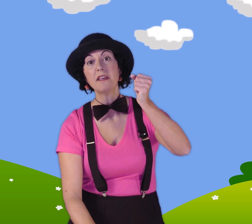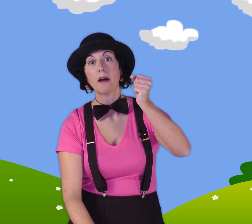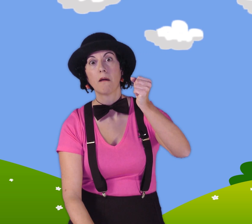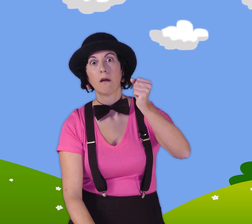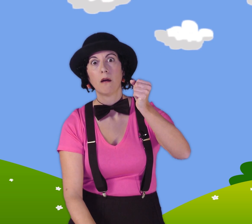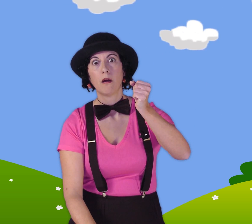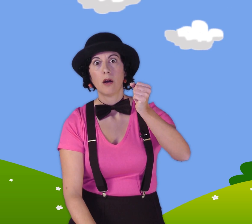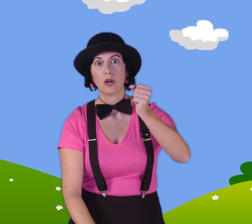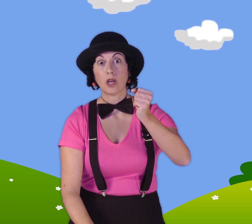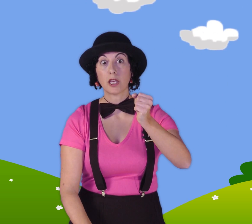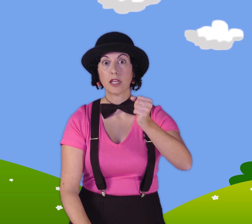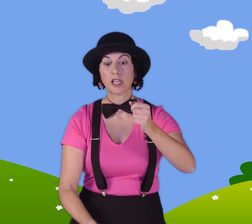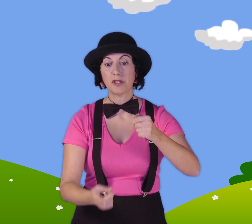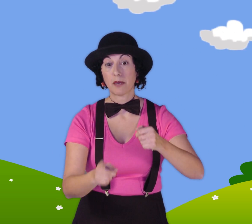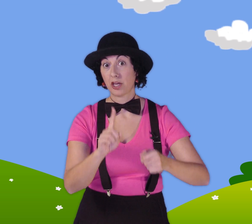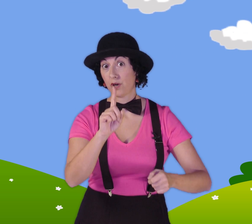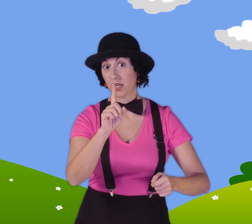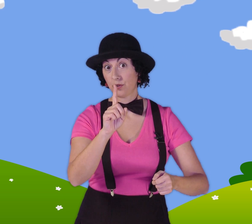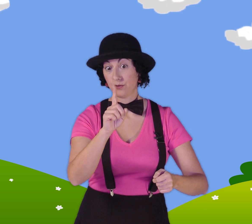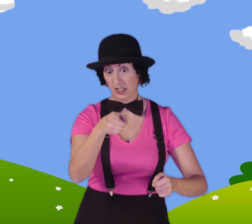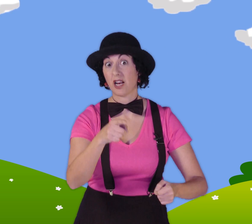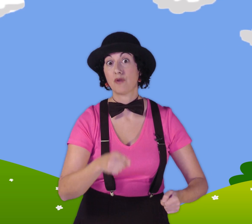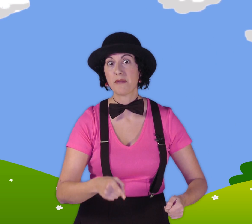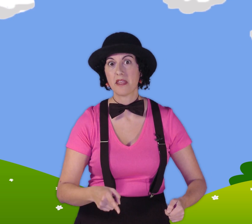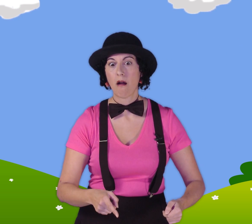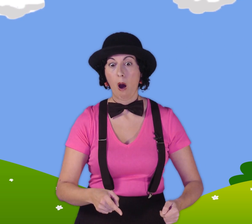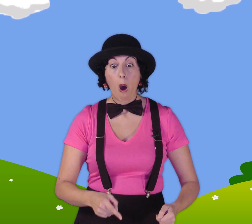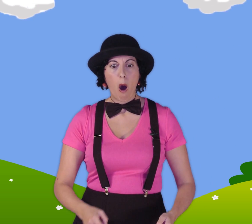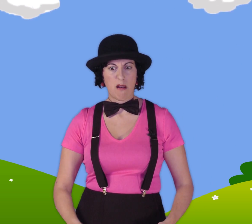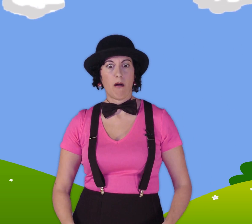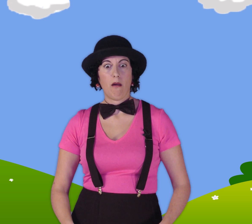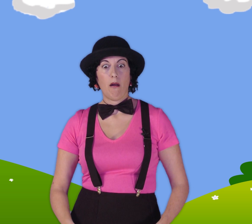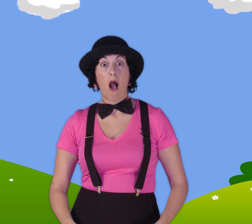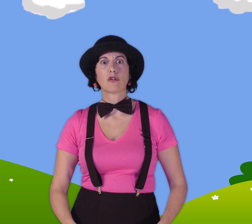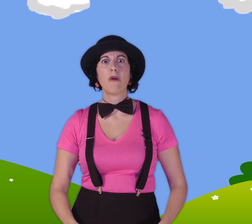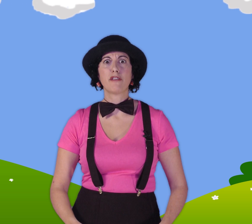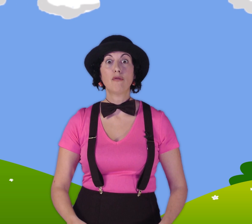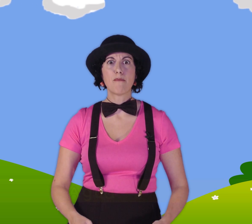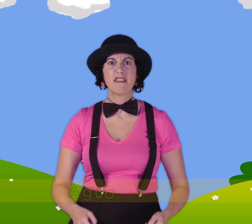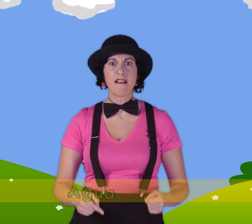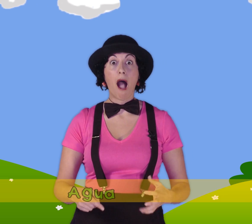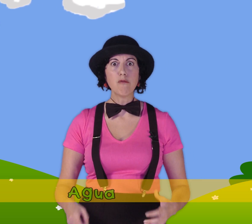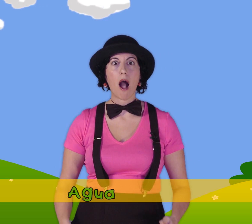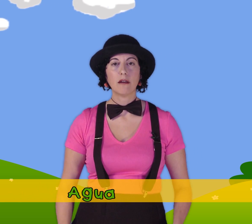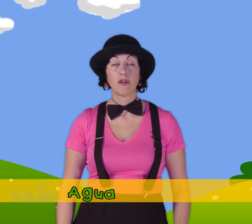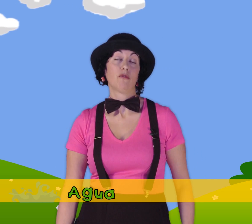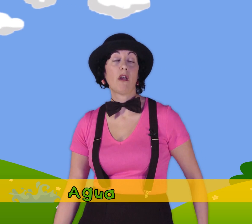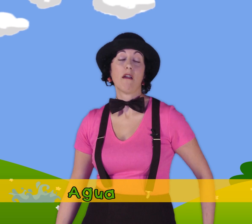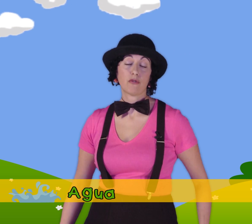aguilla. Y el gigante, que pensaba que no era queso, que era una piedra. ¡Hala! ¡Has convertido una piedra en agua! Sí, yo